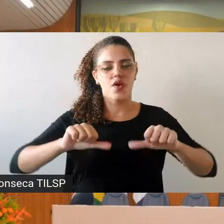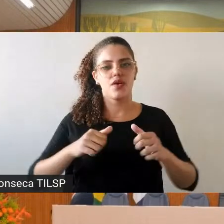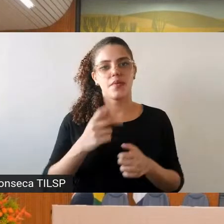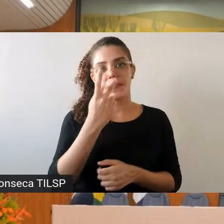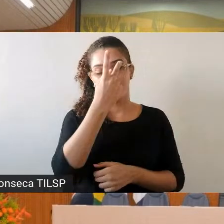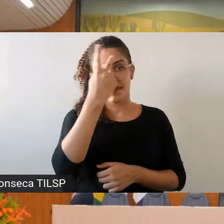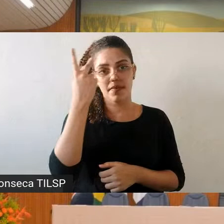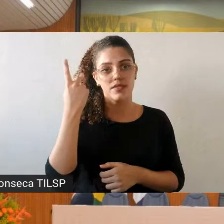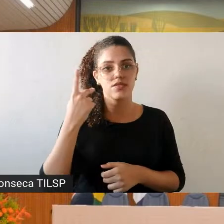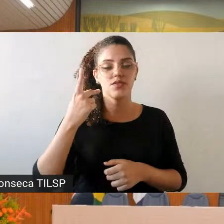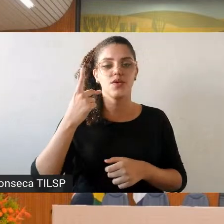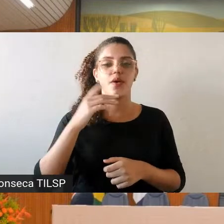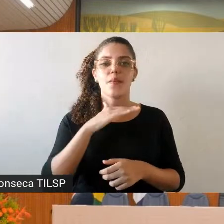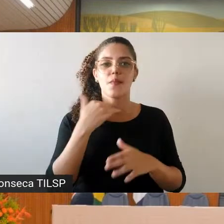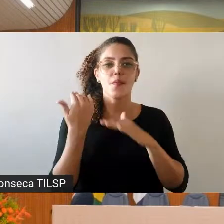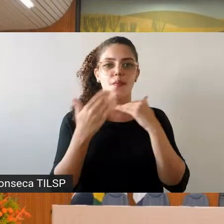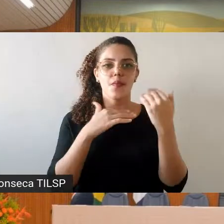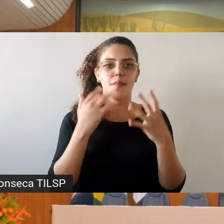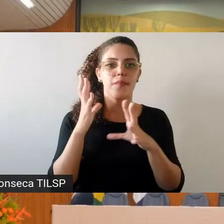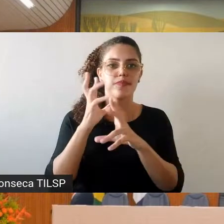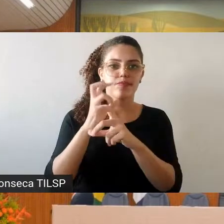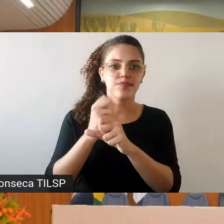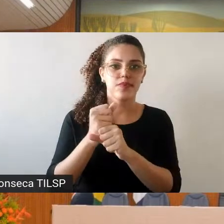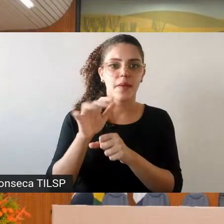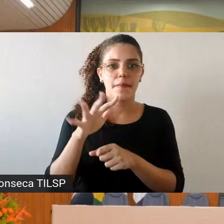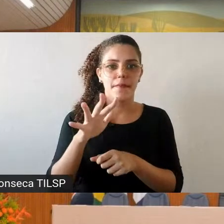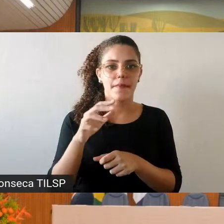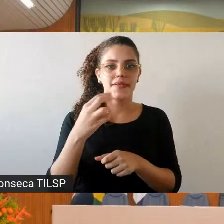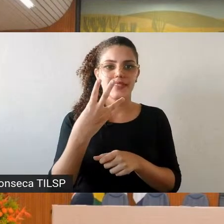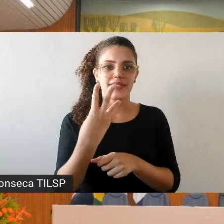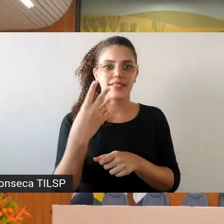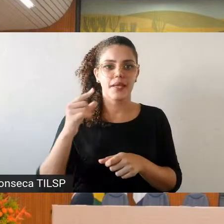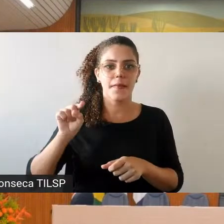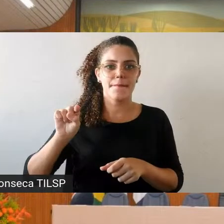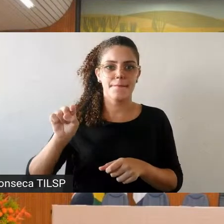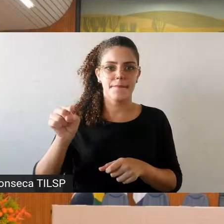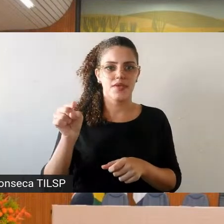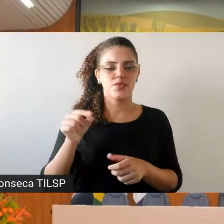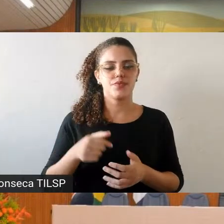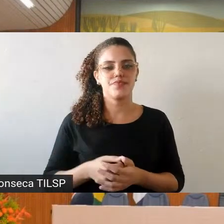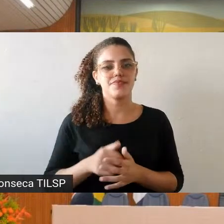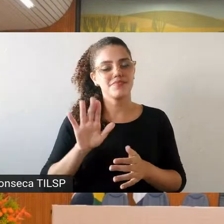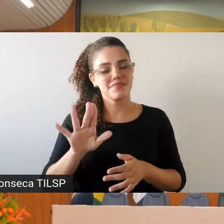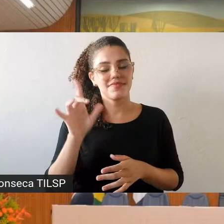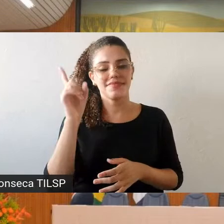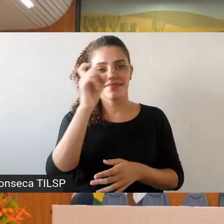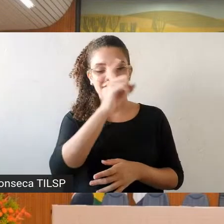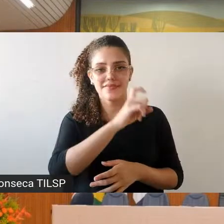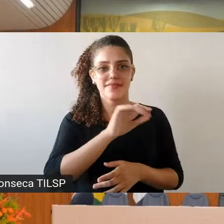apesar dessa dificuldade, né, apesar de tudo isso, que nossos